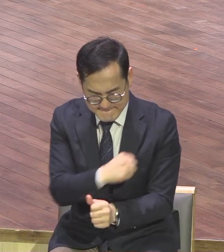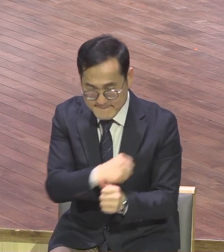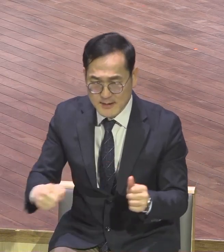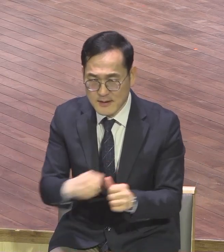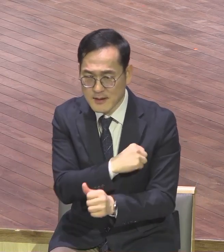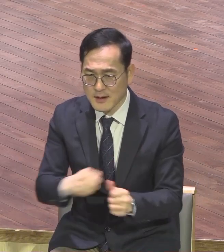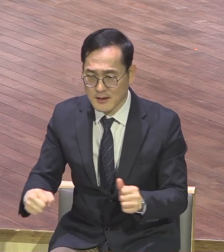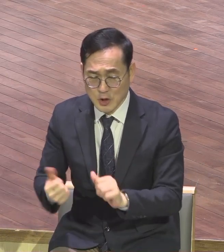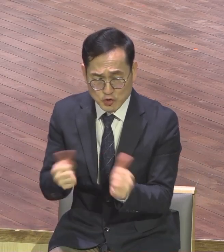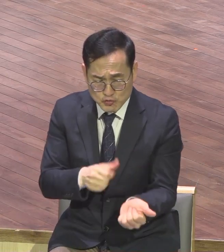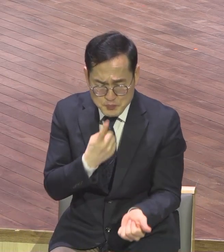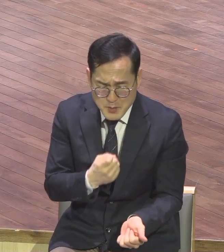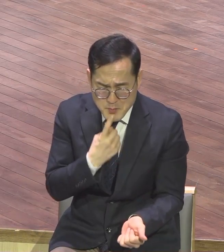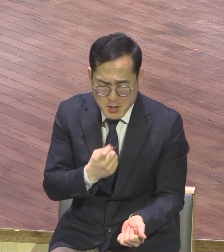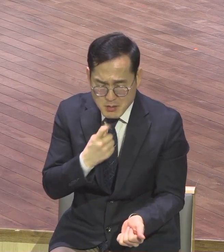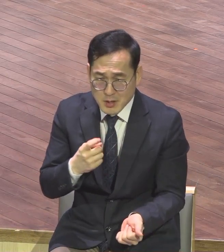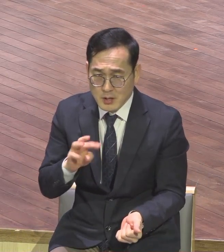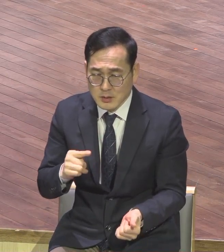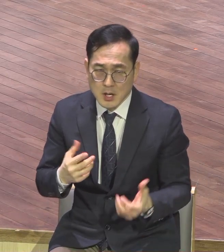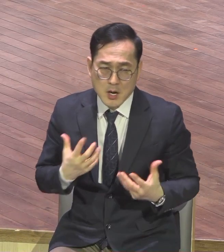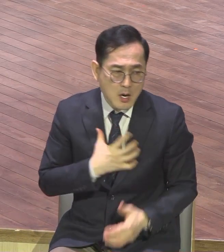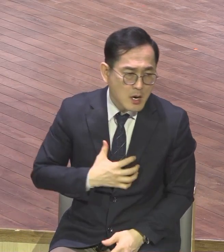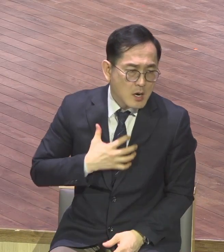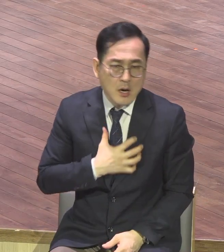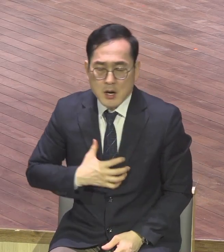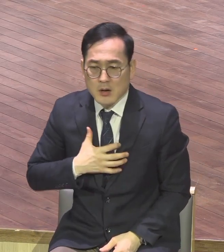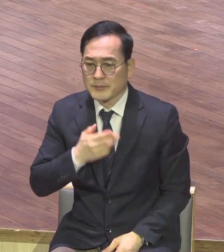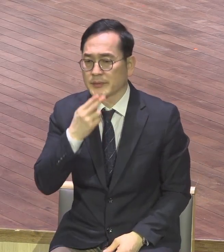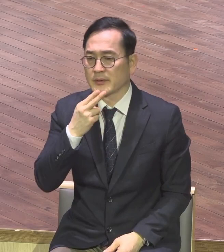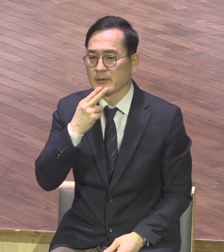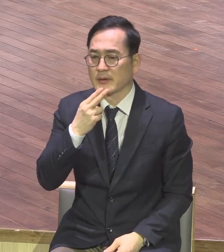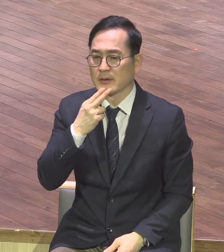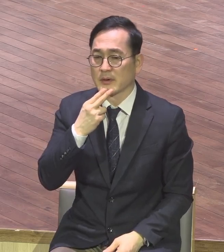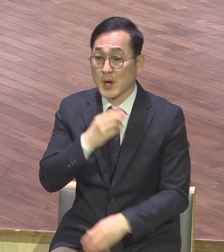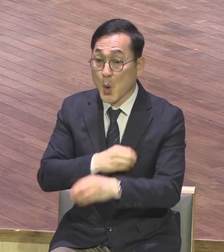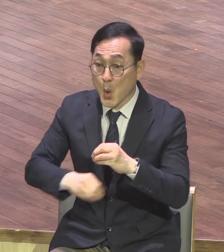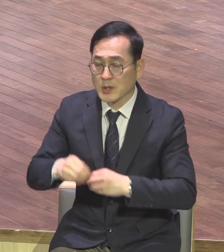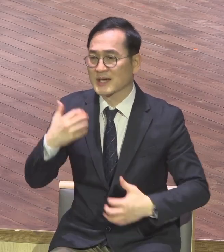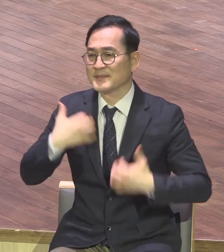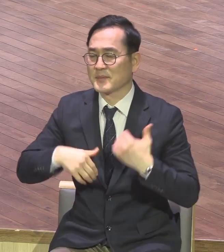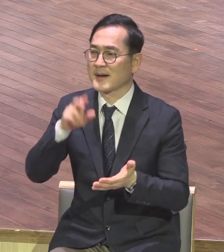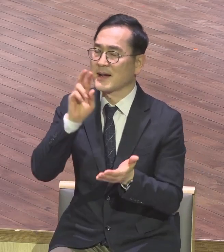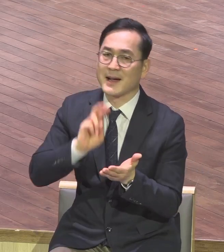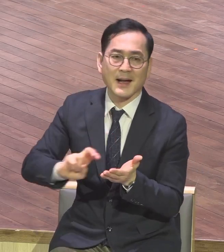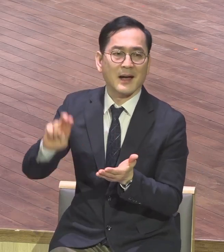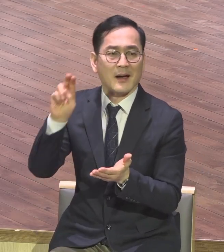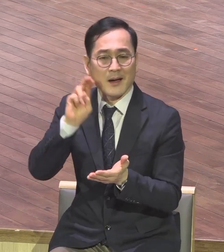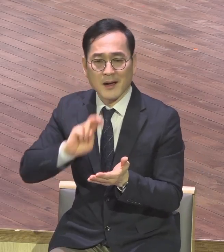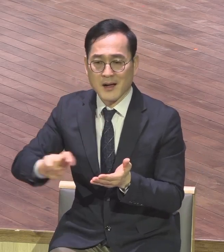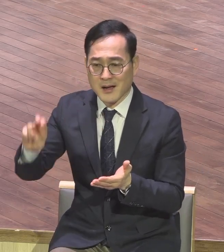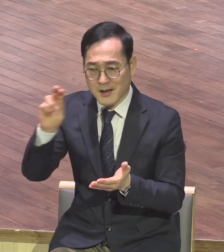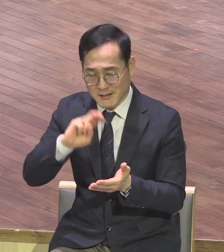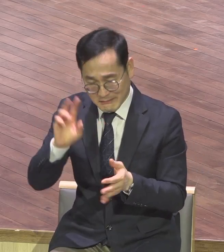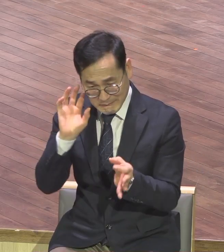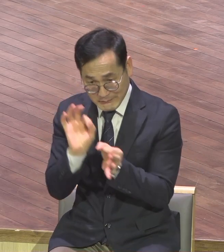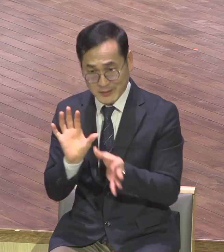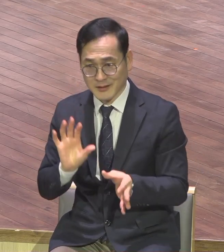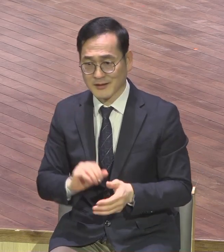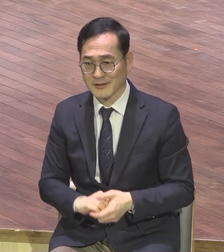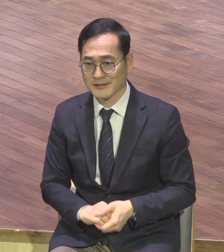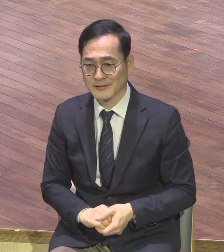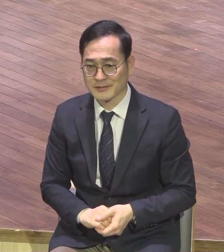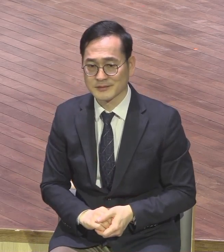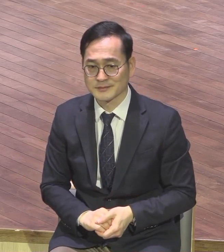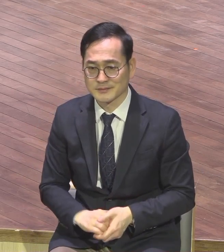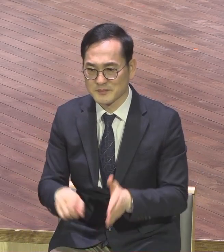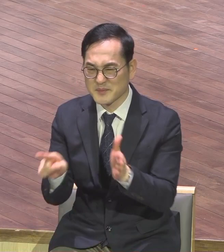그는 절망에 사로잡히지 않았어요. 희한하지요. 오히려 기뻐하고 기뻐했습니다. 성경에 기록된 믿음의 인물들